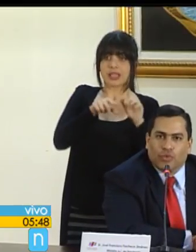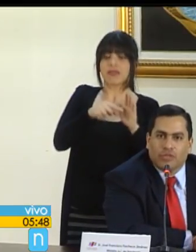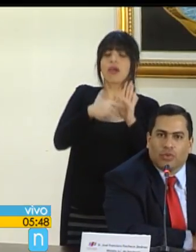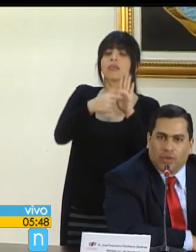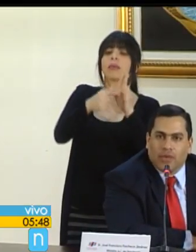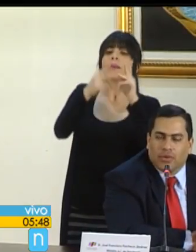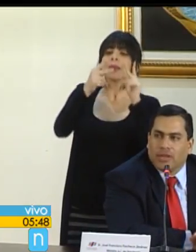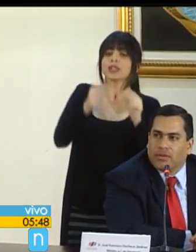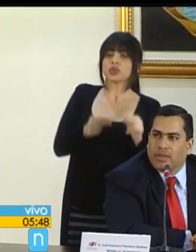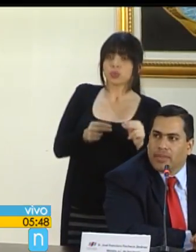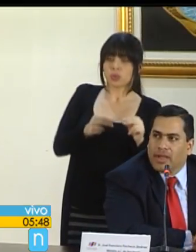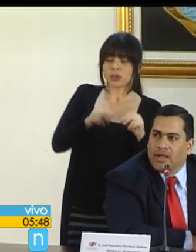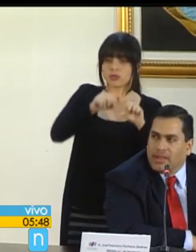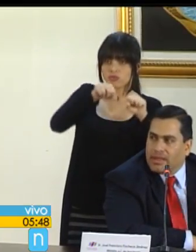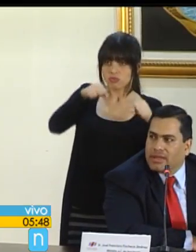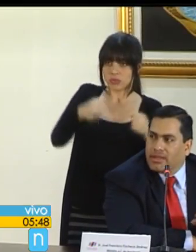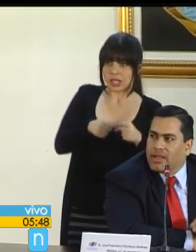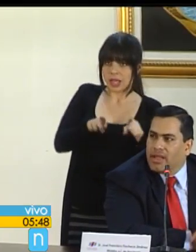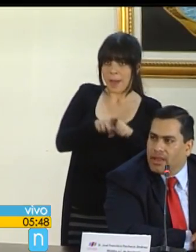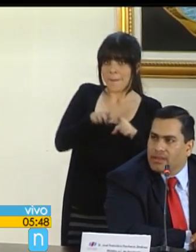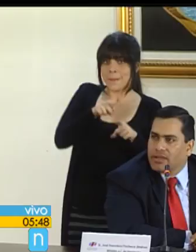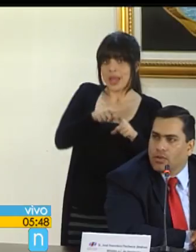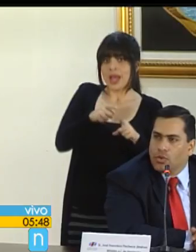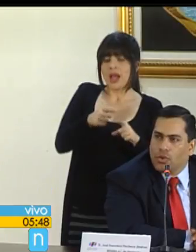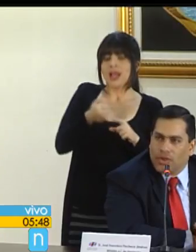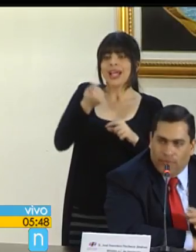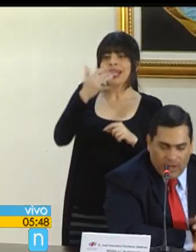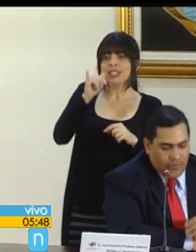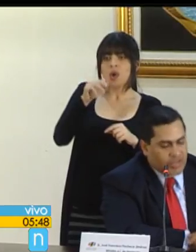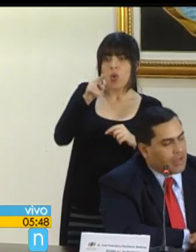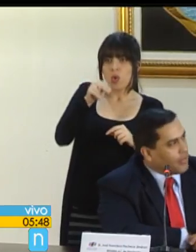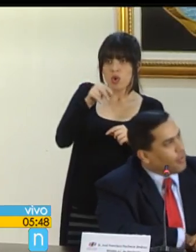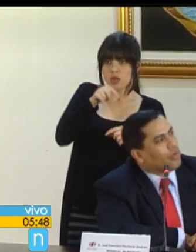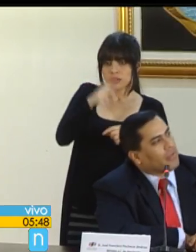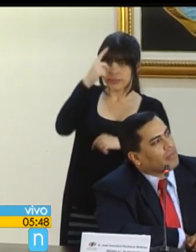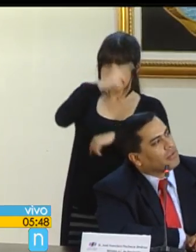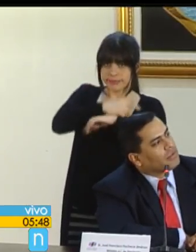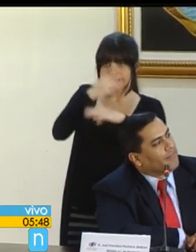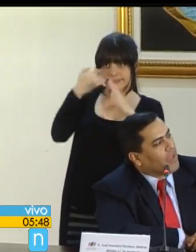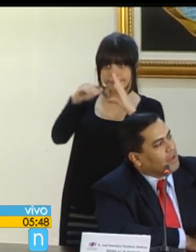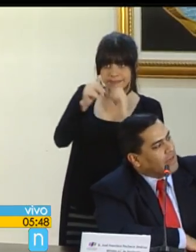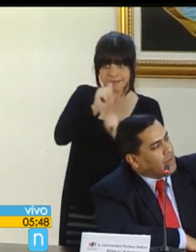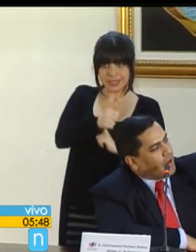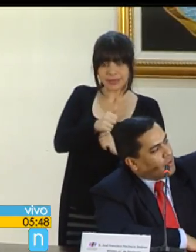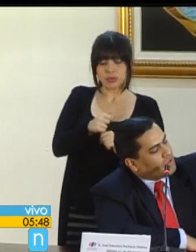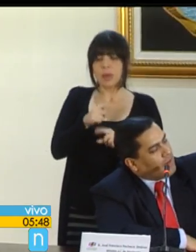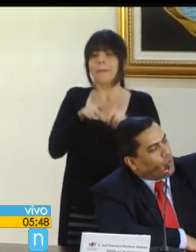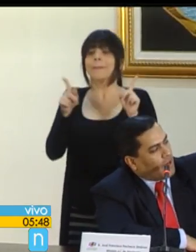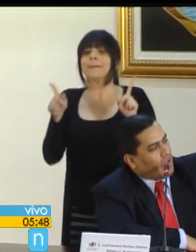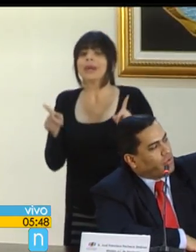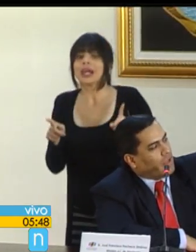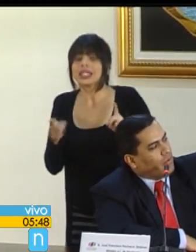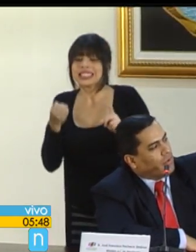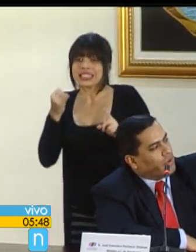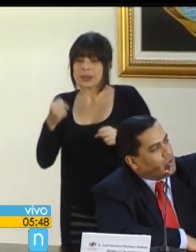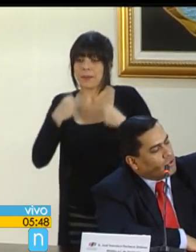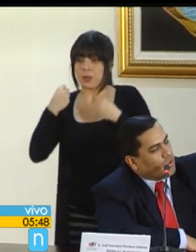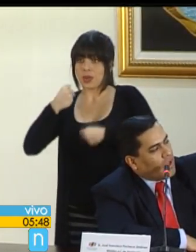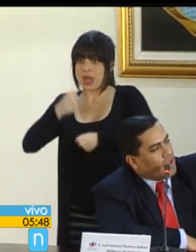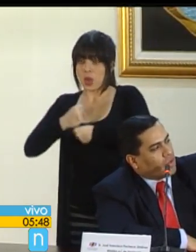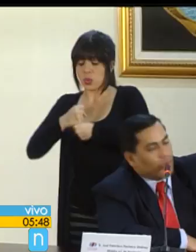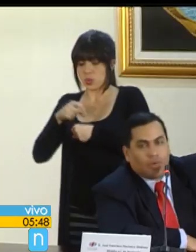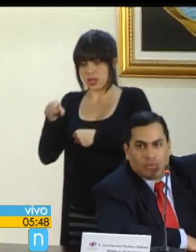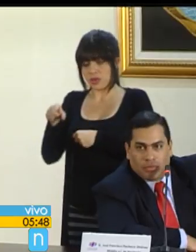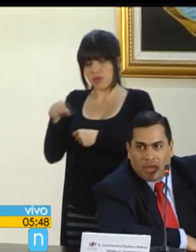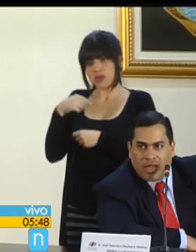un presupuesto recortado también desde el 15 de junio, que fue la fecha de envío de los mismos. Sin embargo, si al Poder Ejecutivo yo